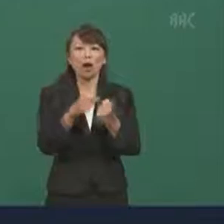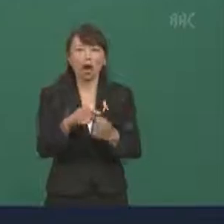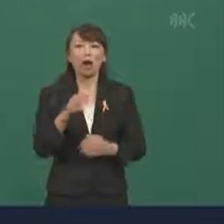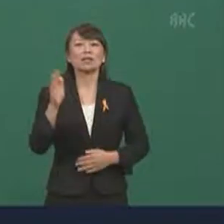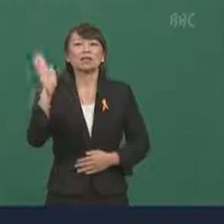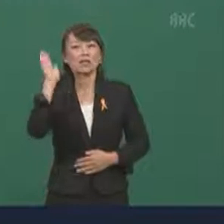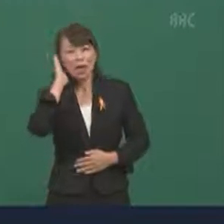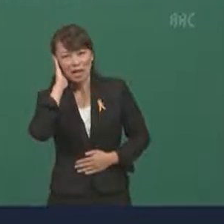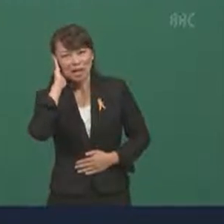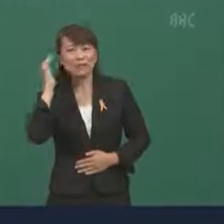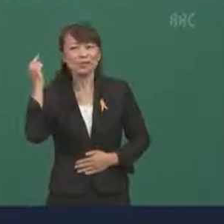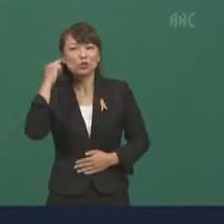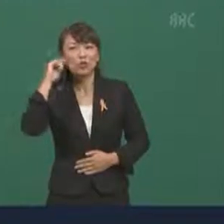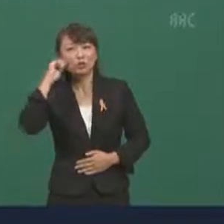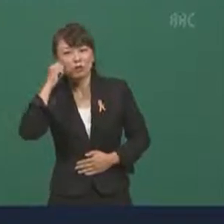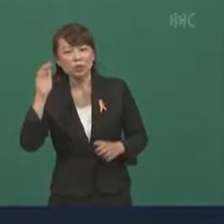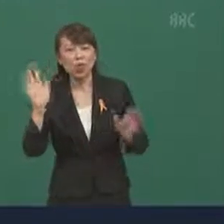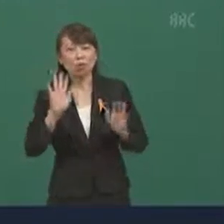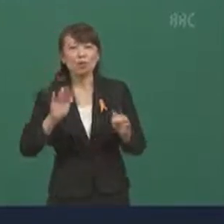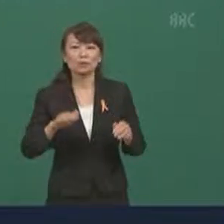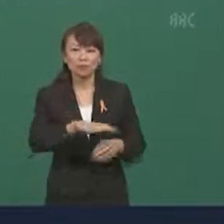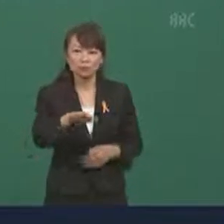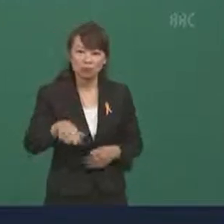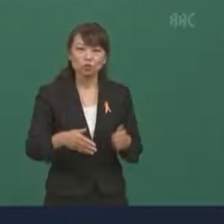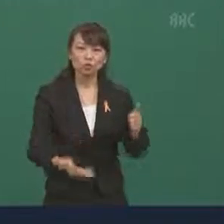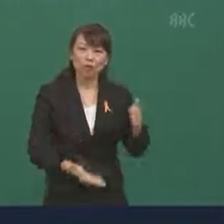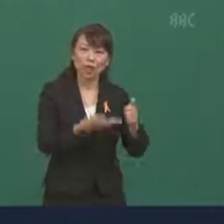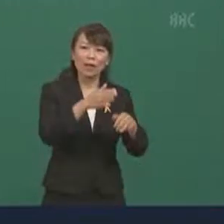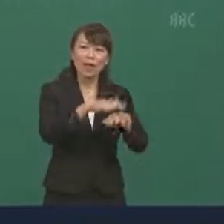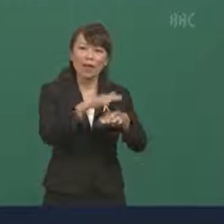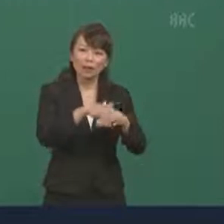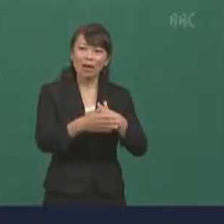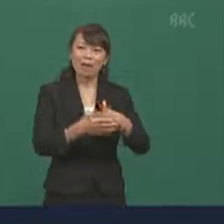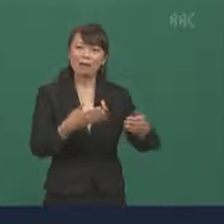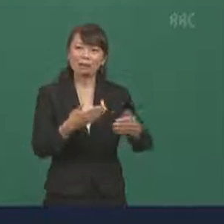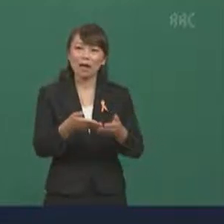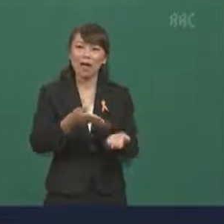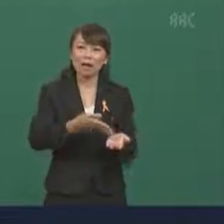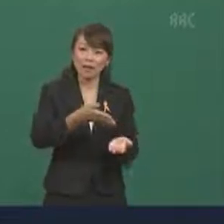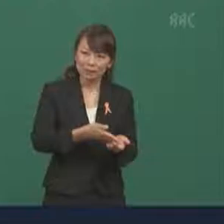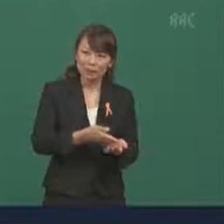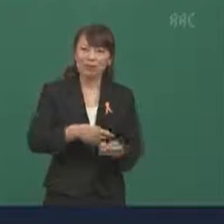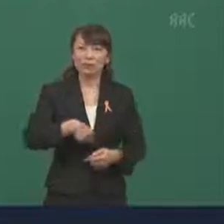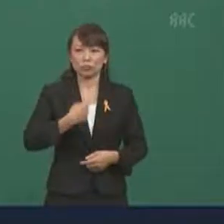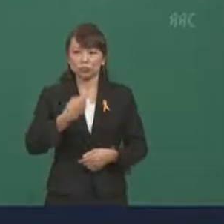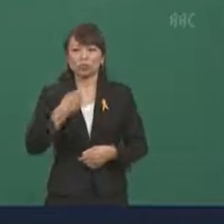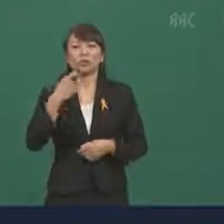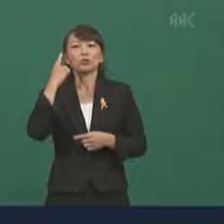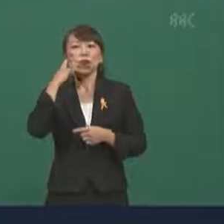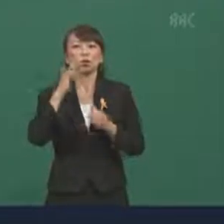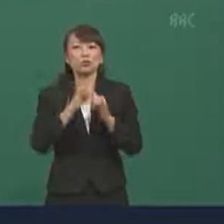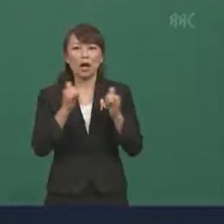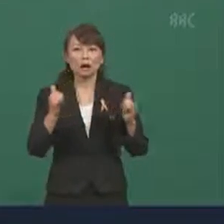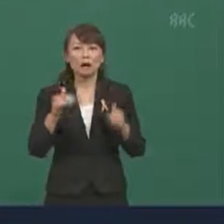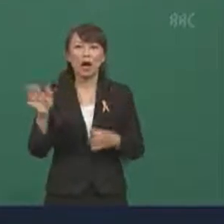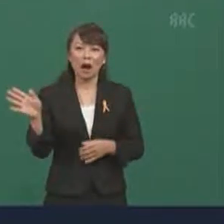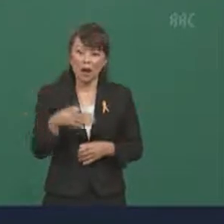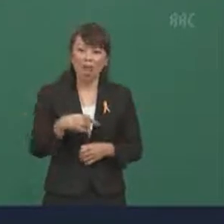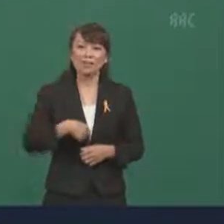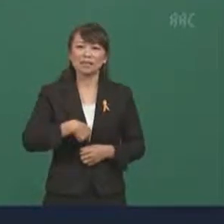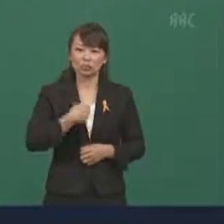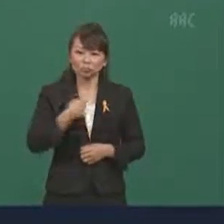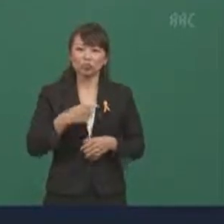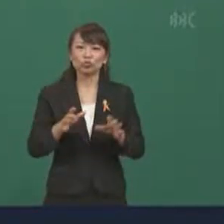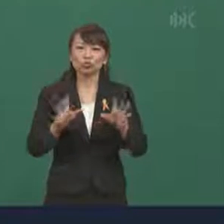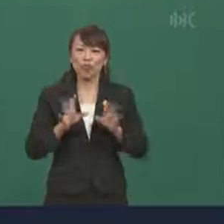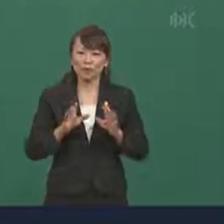このサロンでは、聞こえないまたは聞こえにくいお子さんを育てた方の体験談や、当事者である